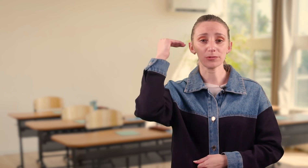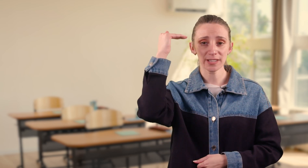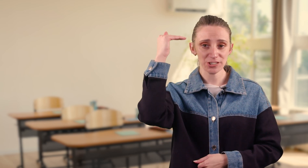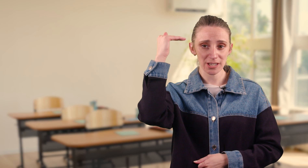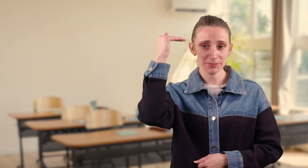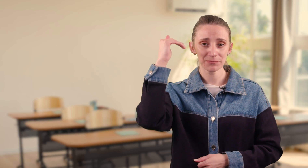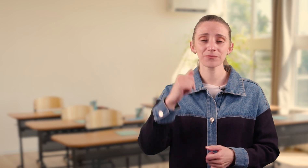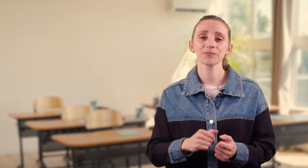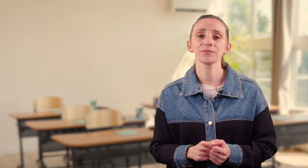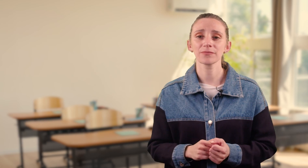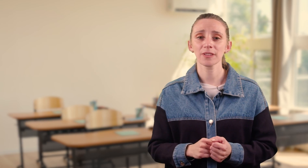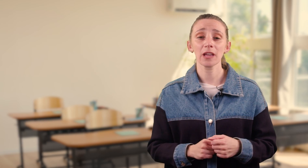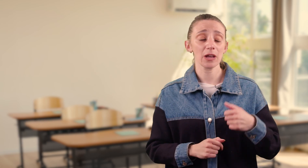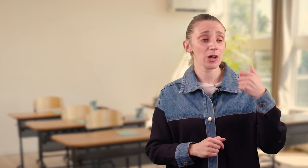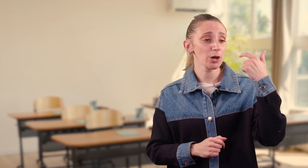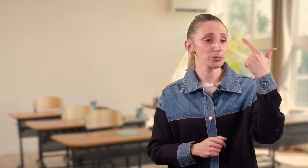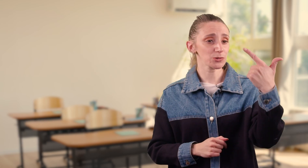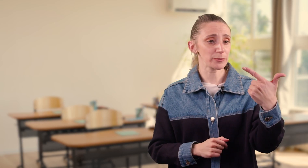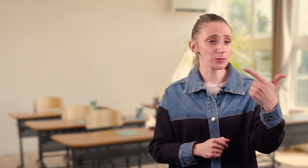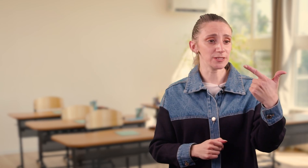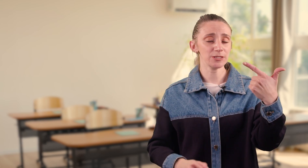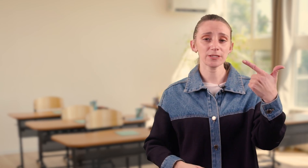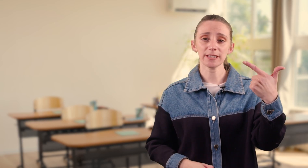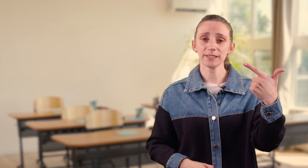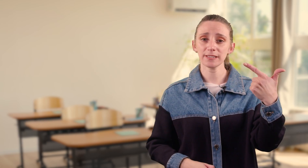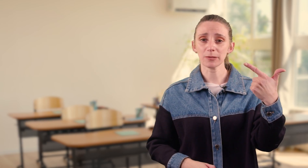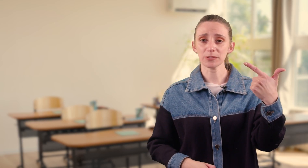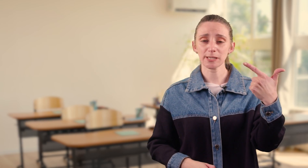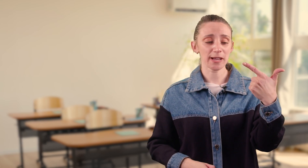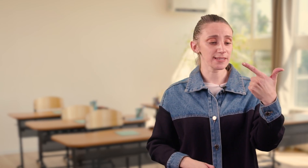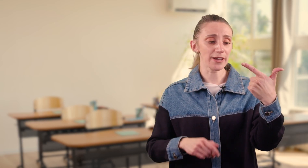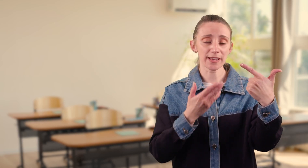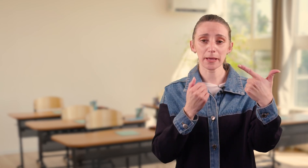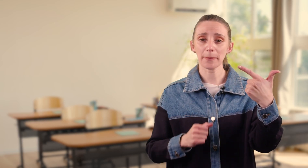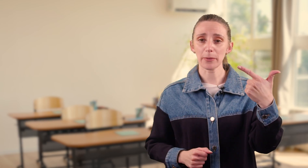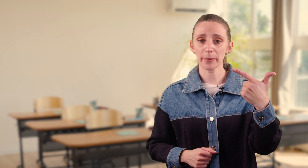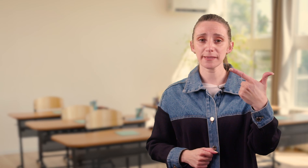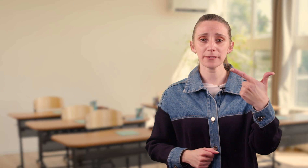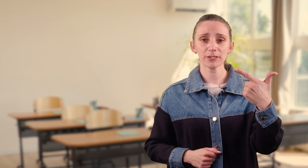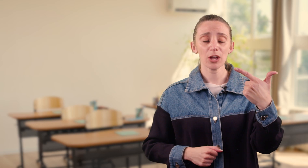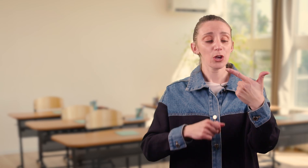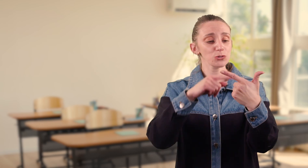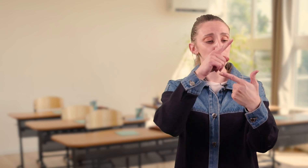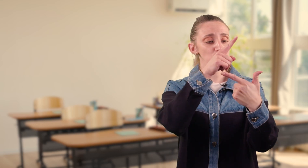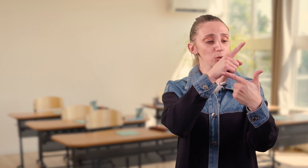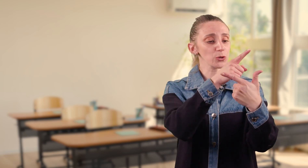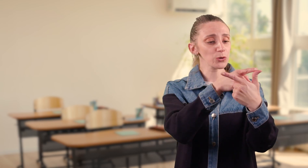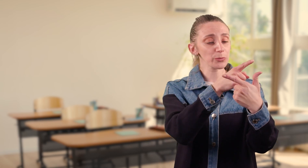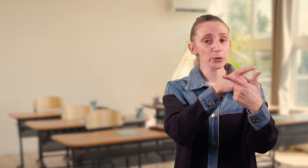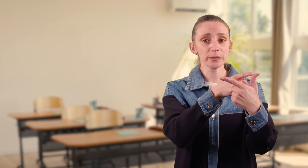plus âgés. Hop, je les positionne ici dans mon espace avec ma main passive. Je montre que le